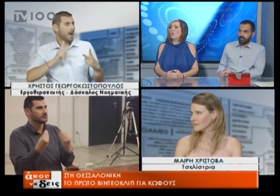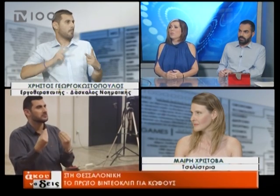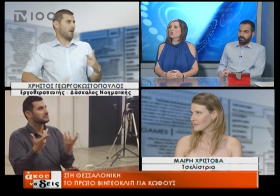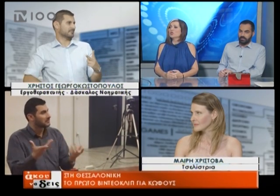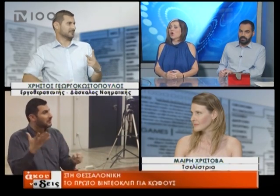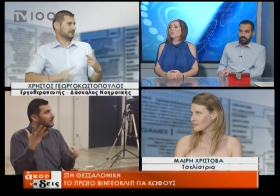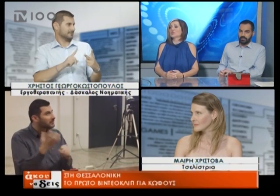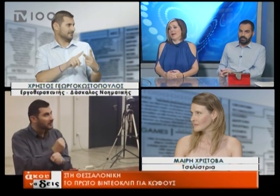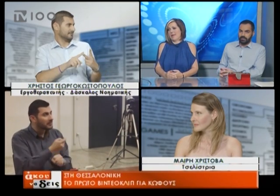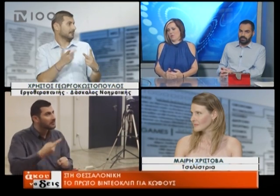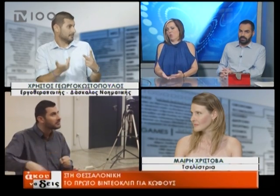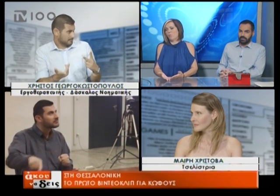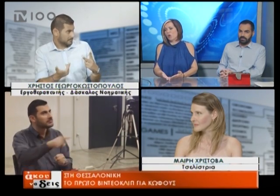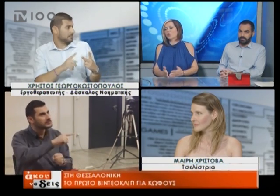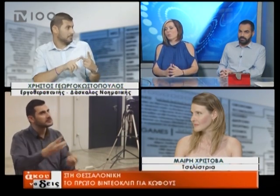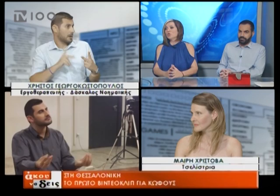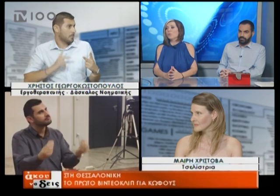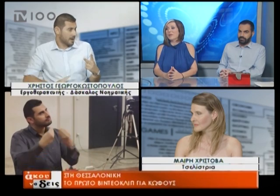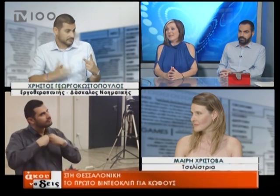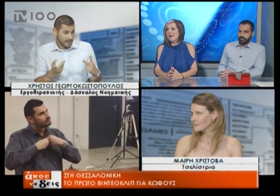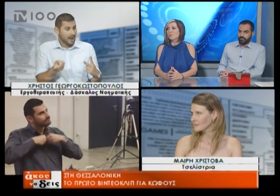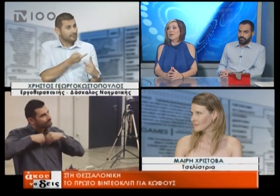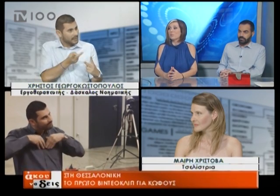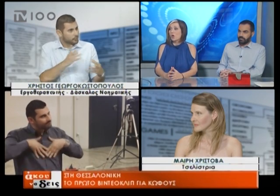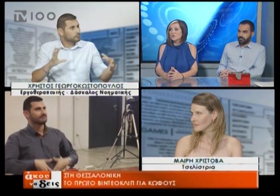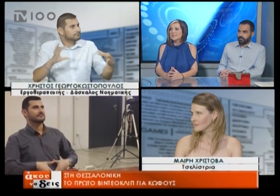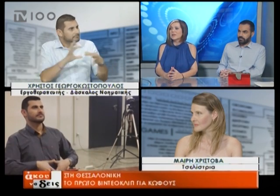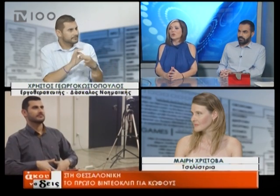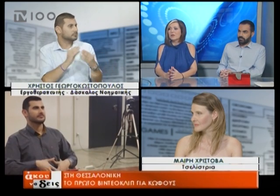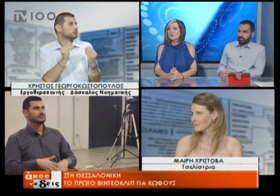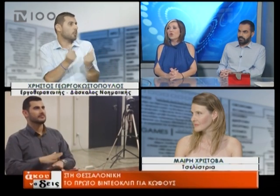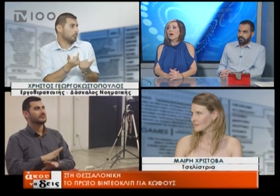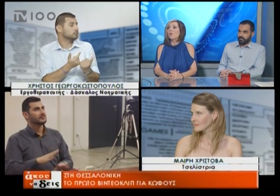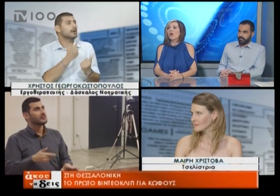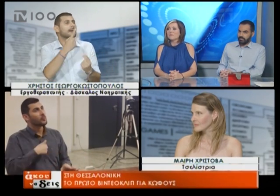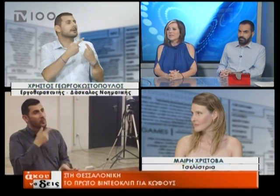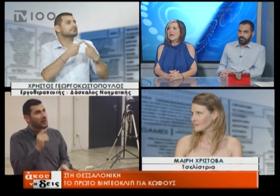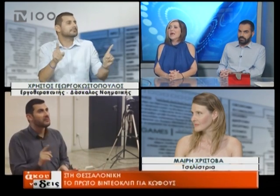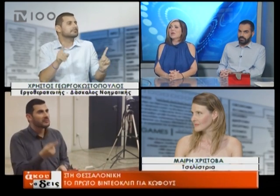Ο πρώτος τρόπος, το πρώτο που πετυχαίνουμε είναι η πρόσβαση και το δεύτερο η